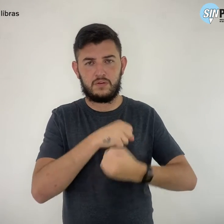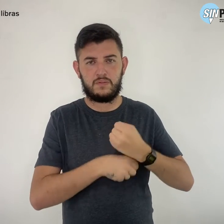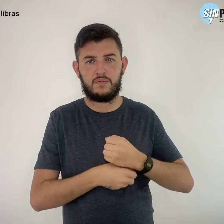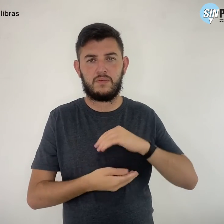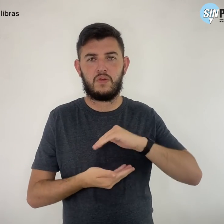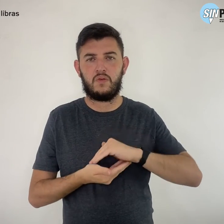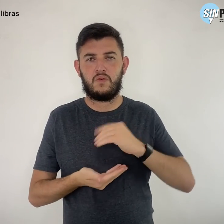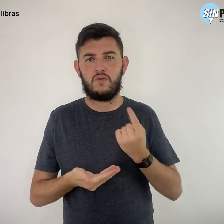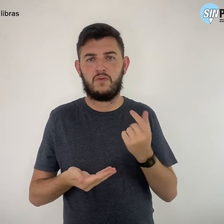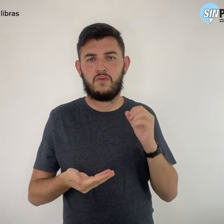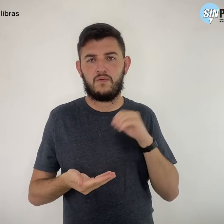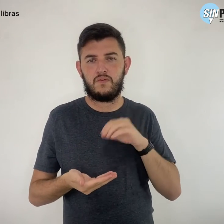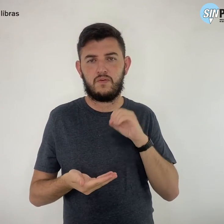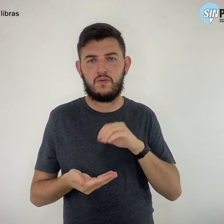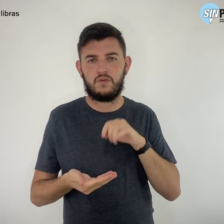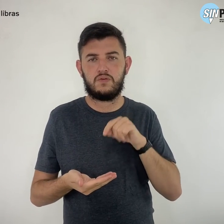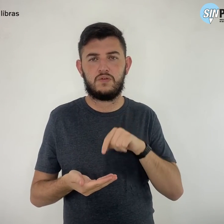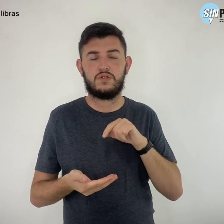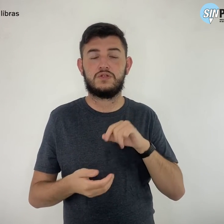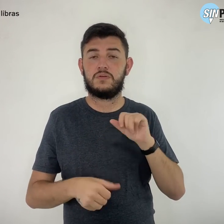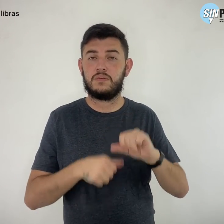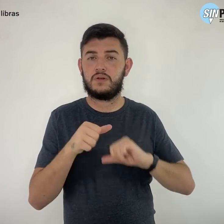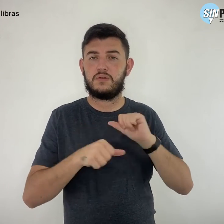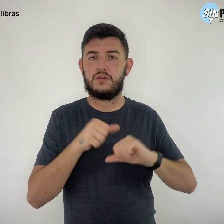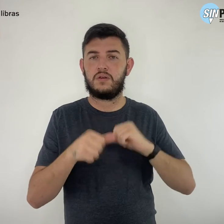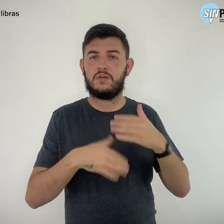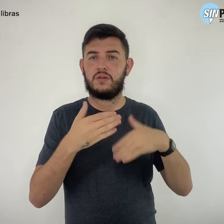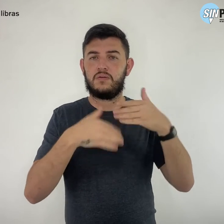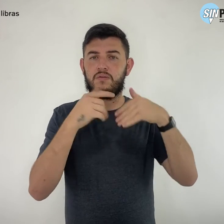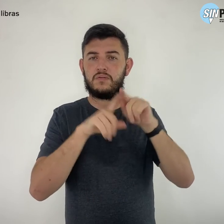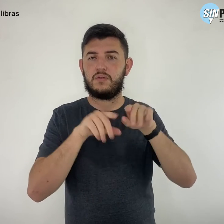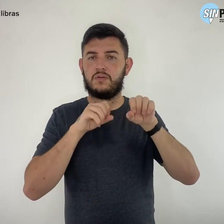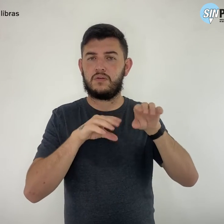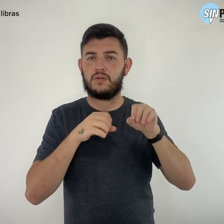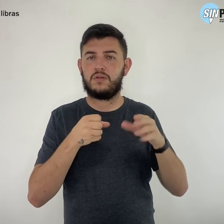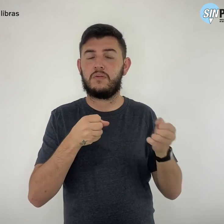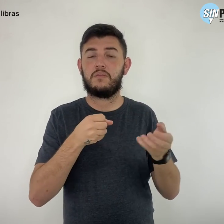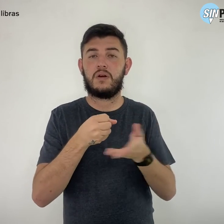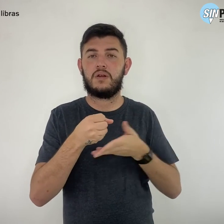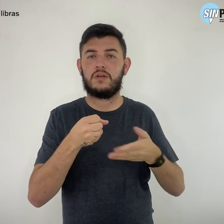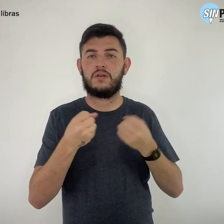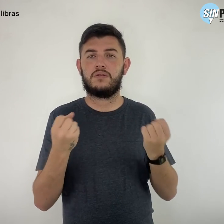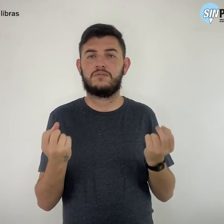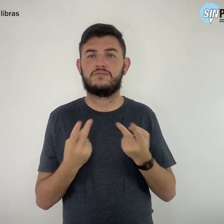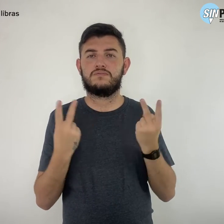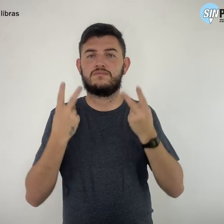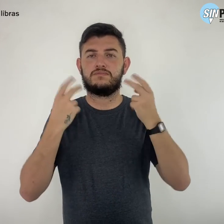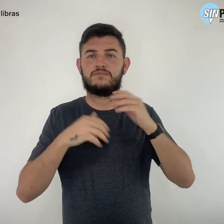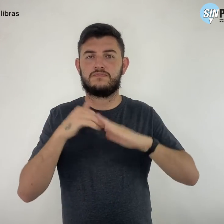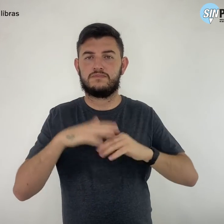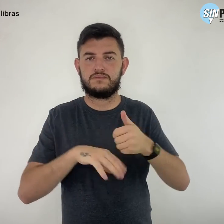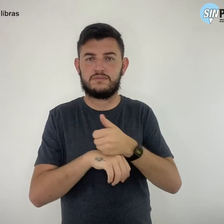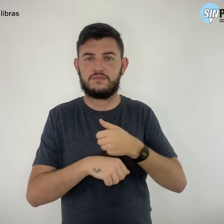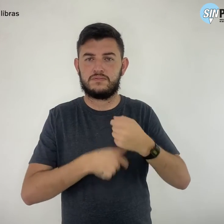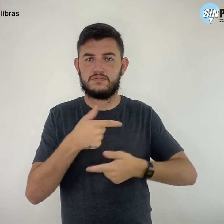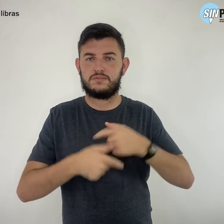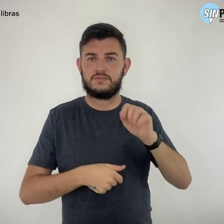de Manutenção e Desenvolvimento da Educação Básica e da Valorização dos Profissionais da